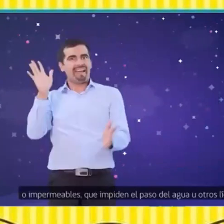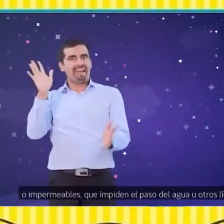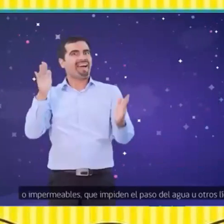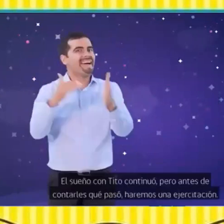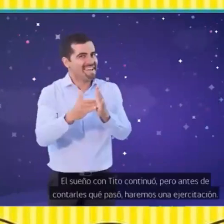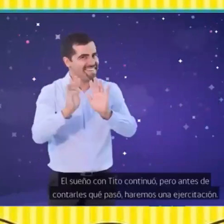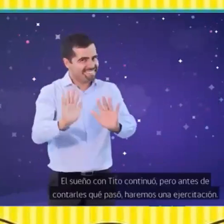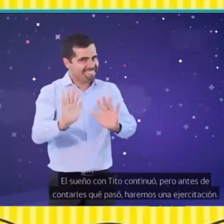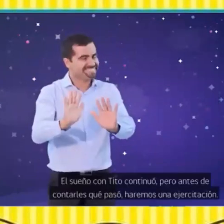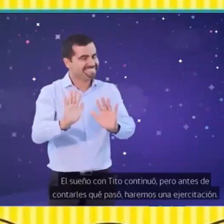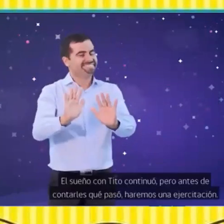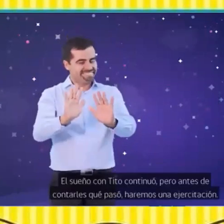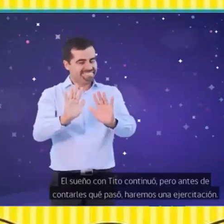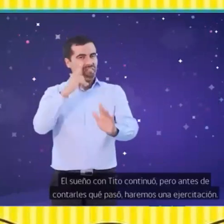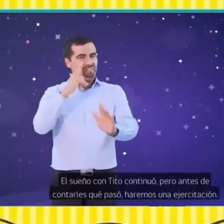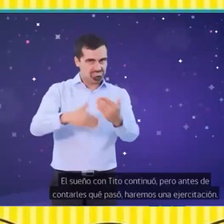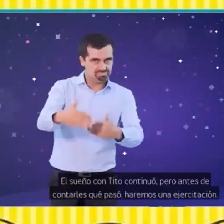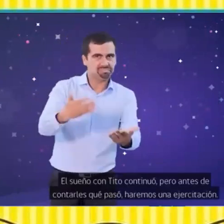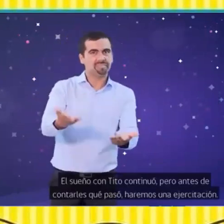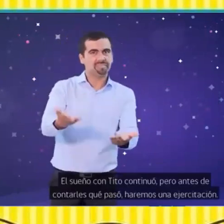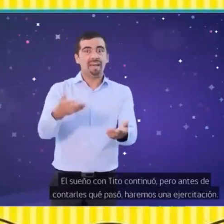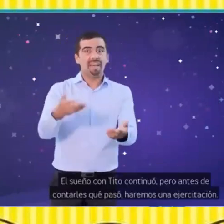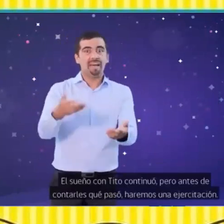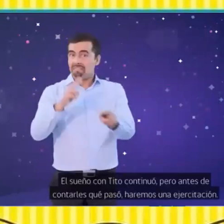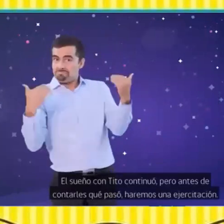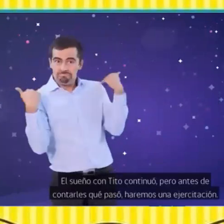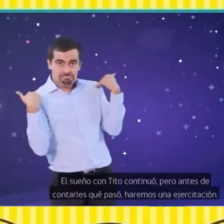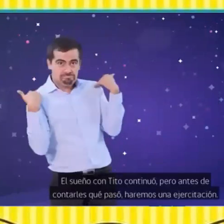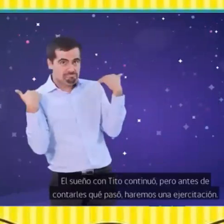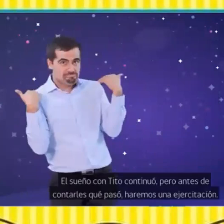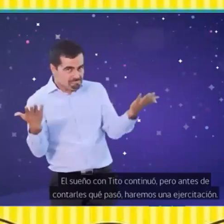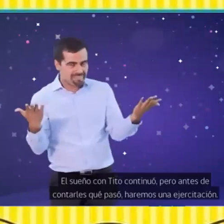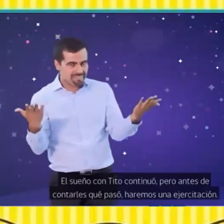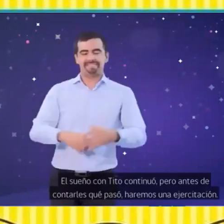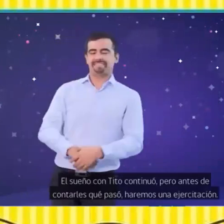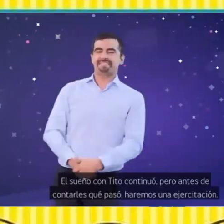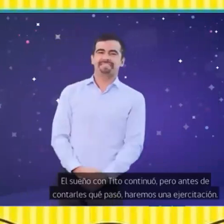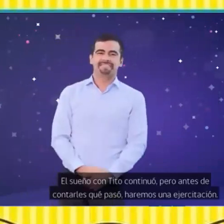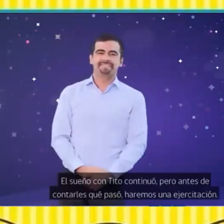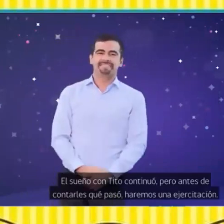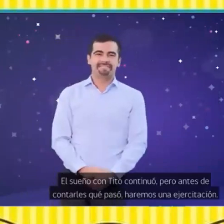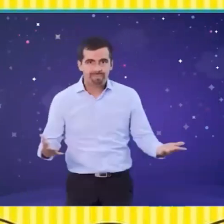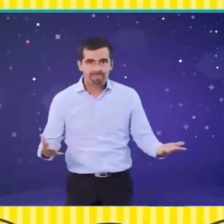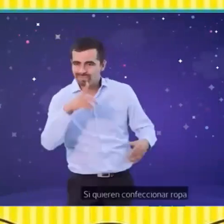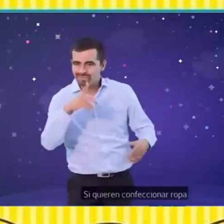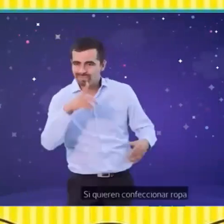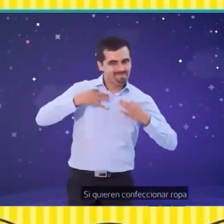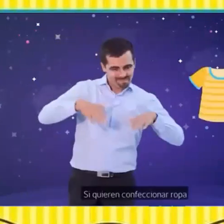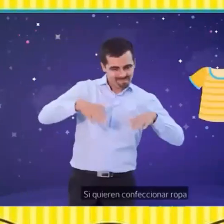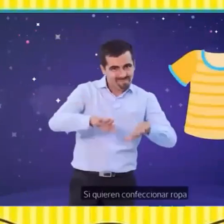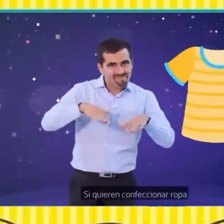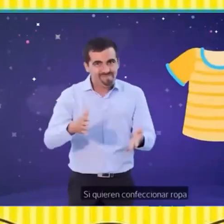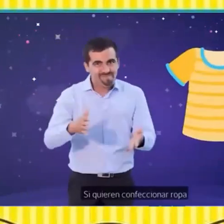líquidos. El sueño con Tito continuó, pero antes de contarles qué pasó, haremos una ejercitación. Si